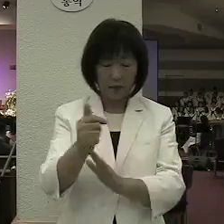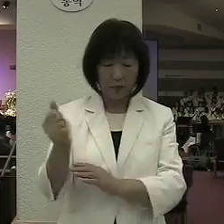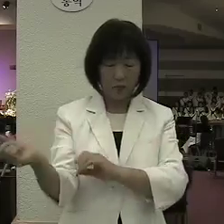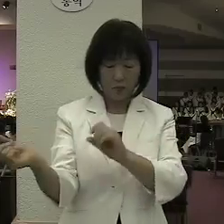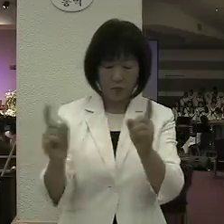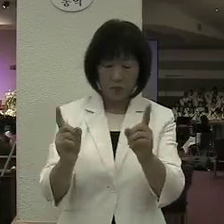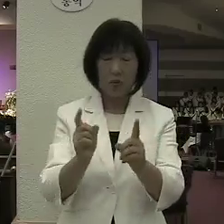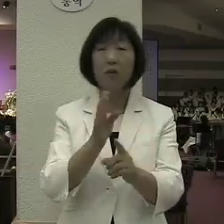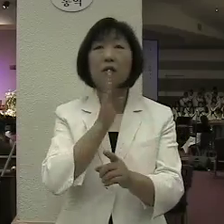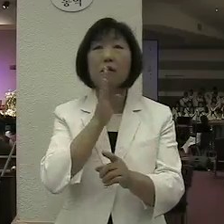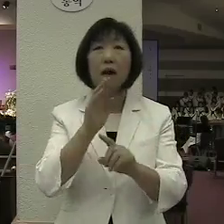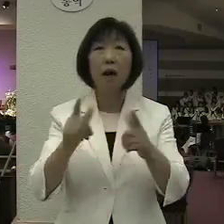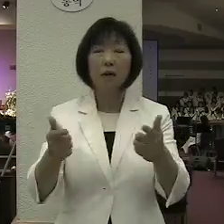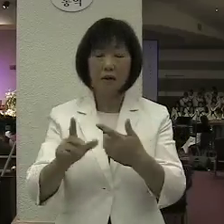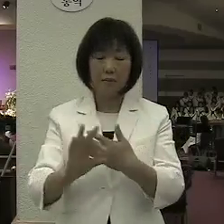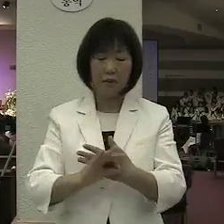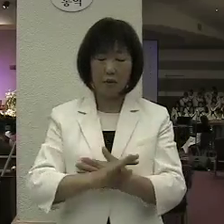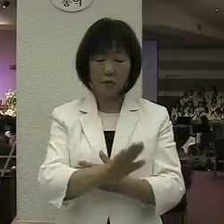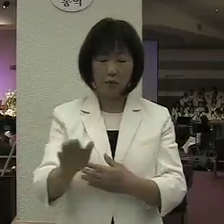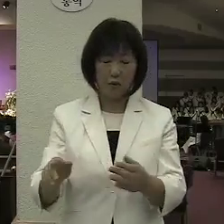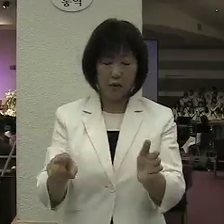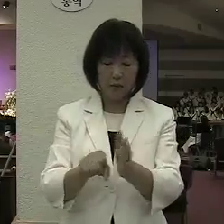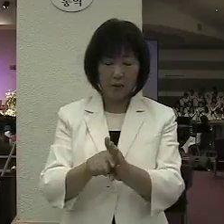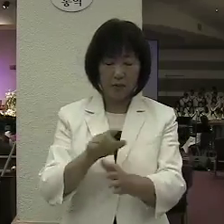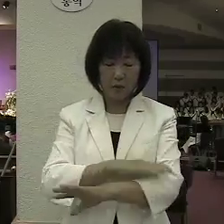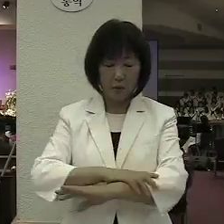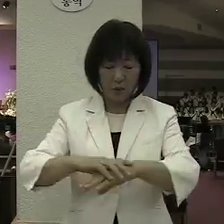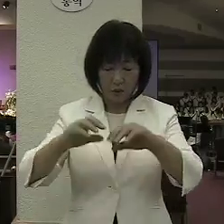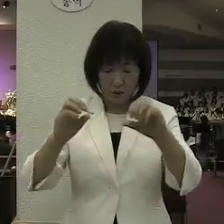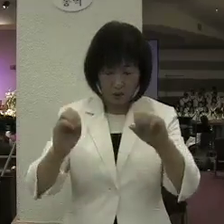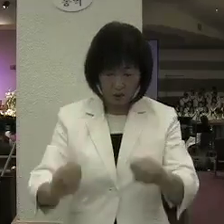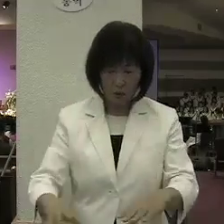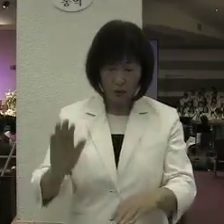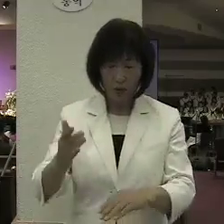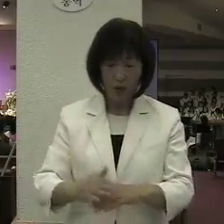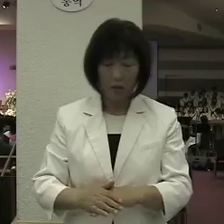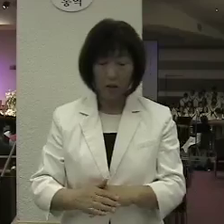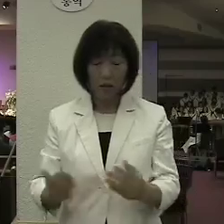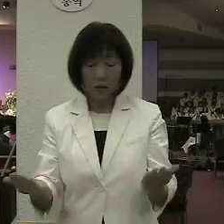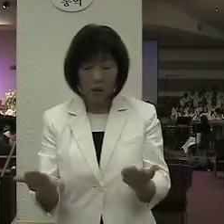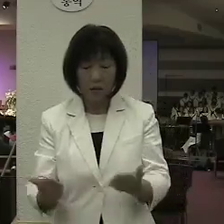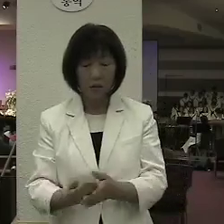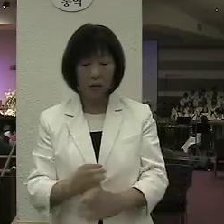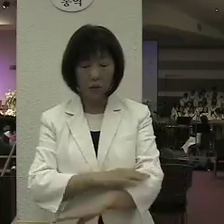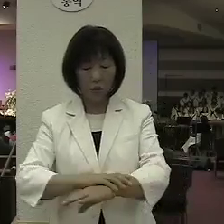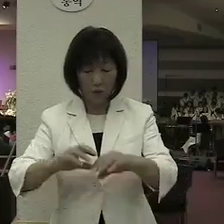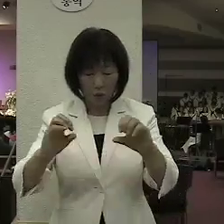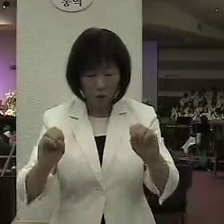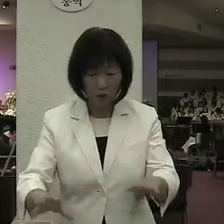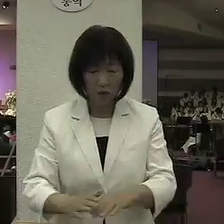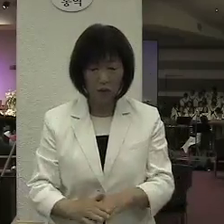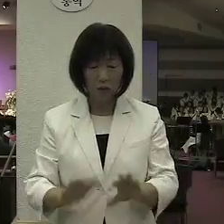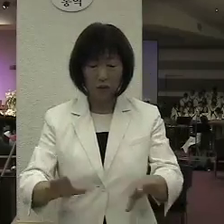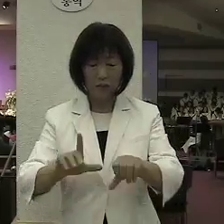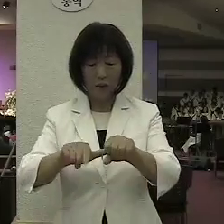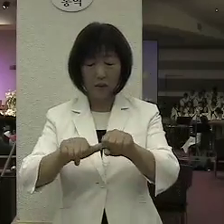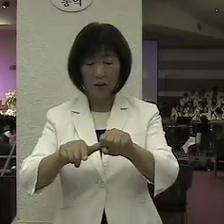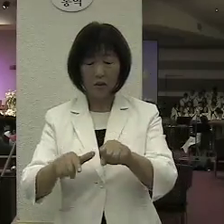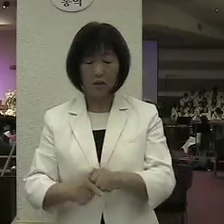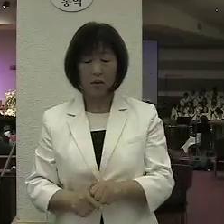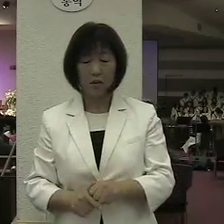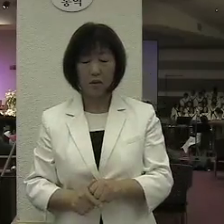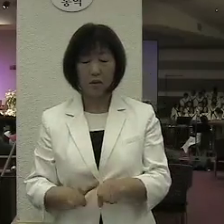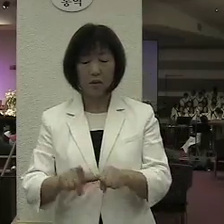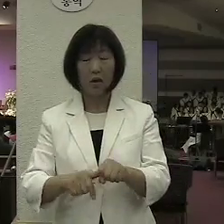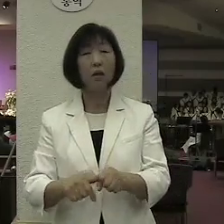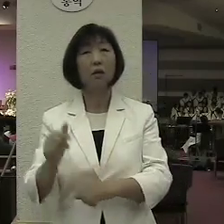부활하셨습니다 하고 대답을 했답니다. 자, 이쪽이 우리 주님 부활하셨습니다 하면 이쪽은 우리 주님 진실로 부활하셨습니다. 자,